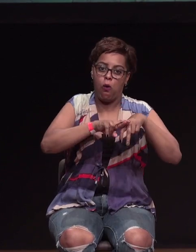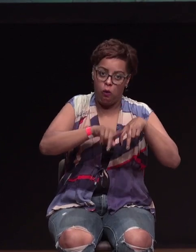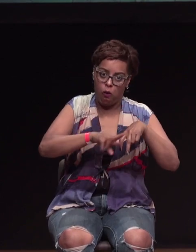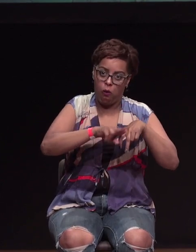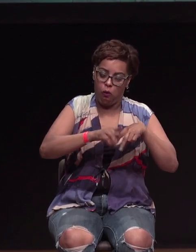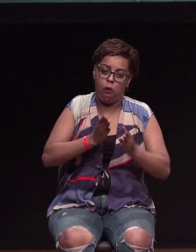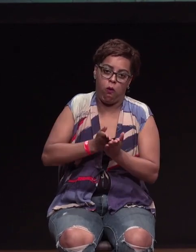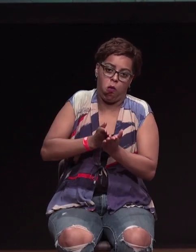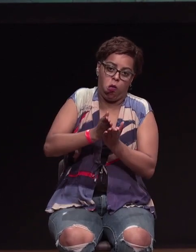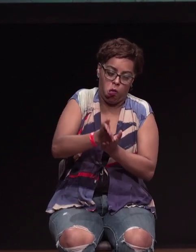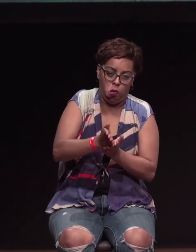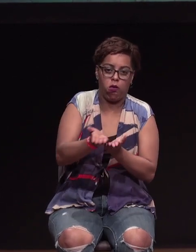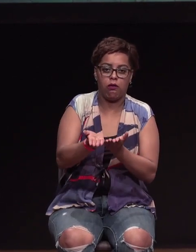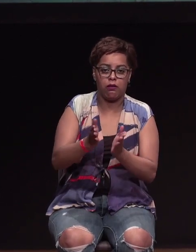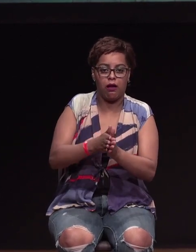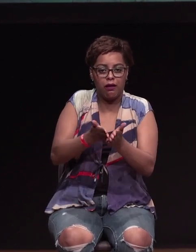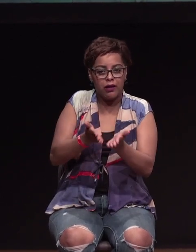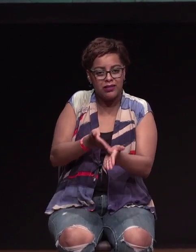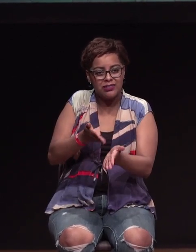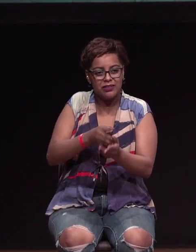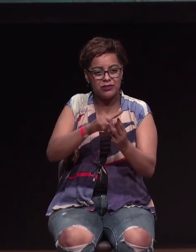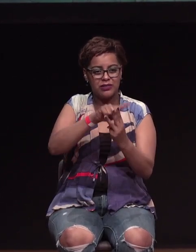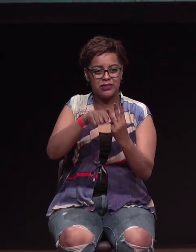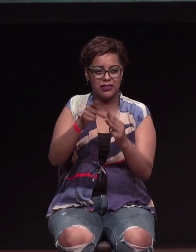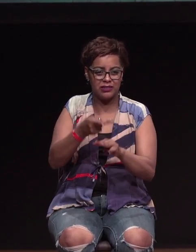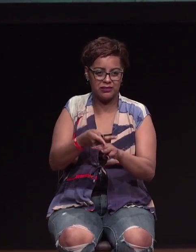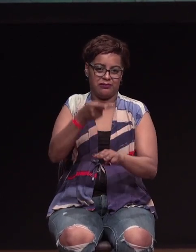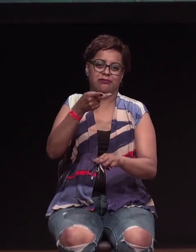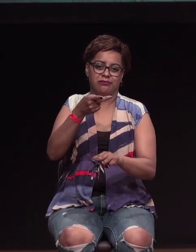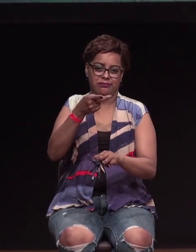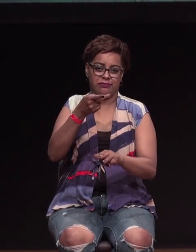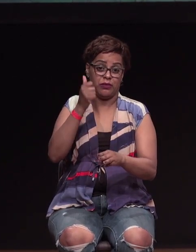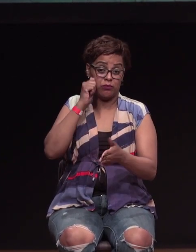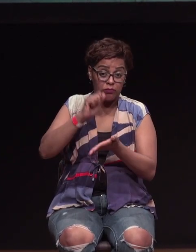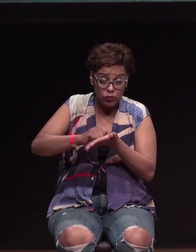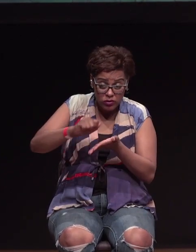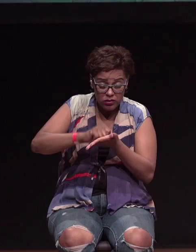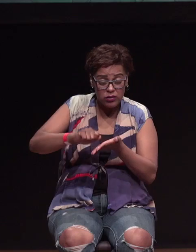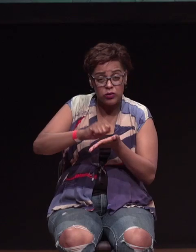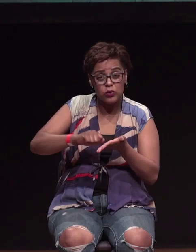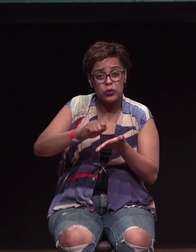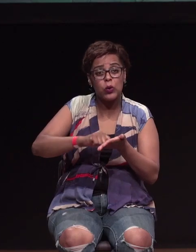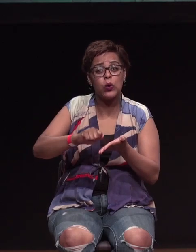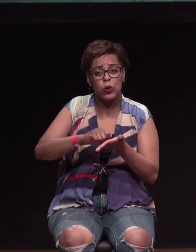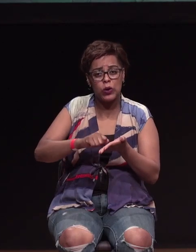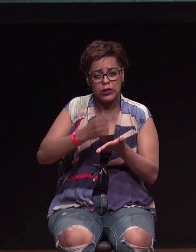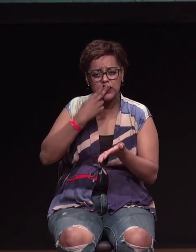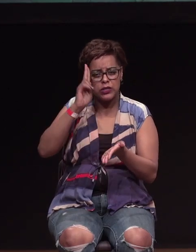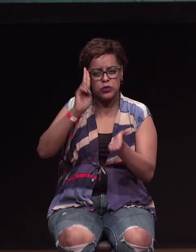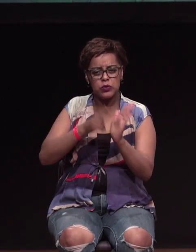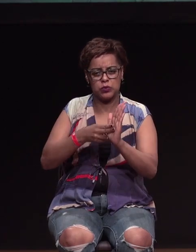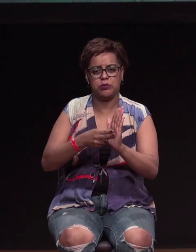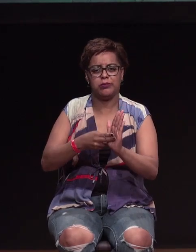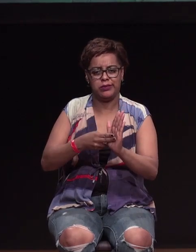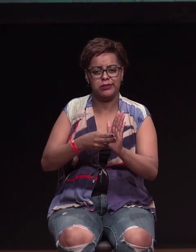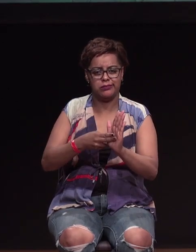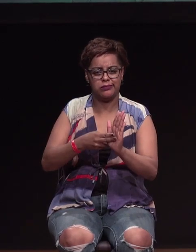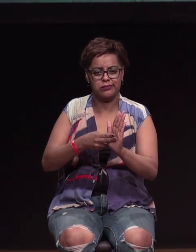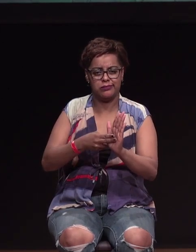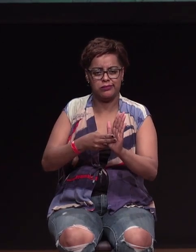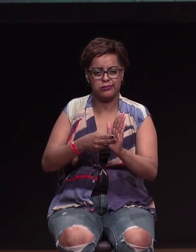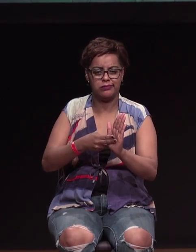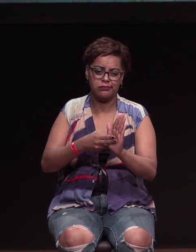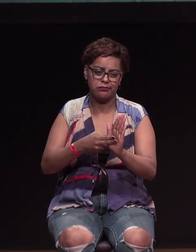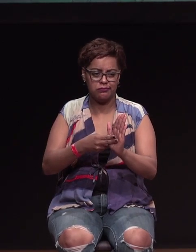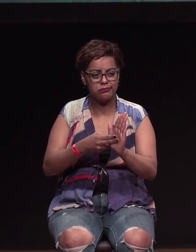sexual naqueles livros escritos por escritores e escritoras sexual-dissidentes.